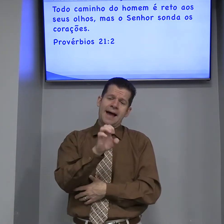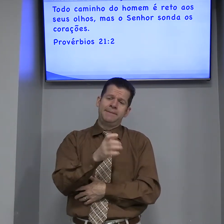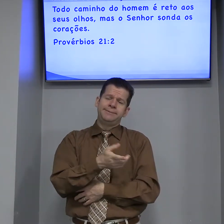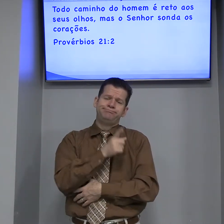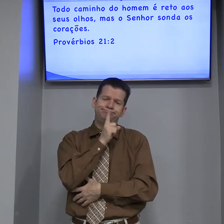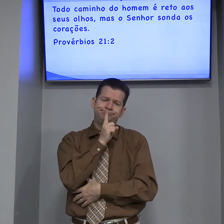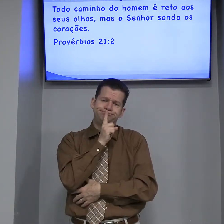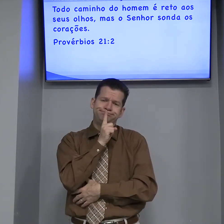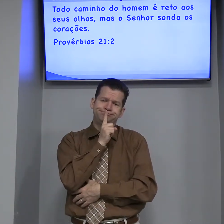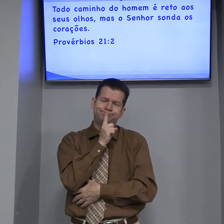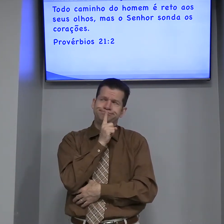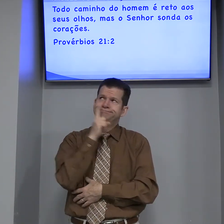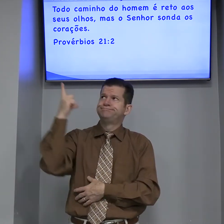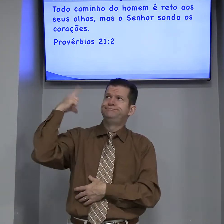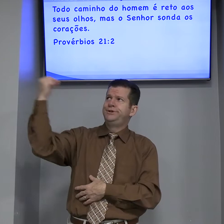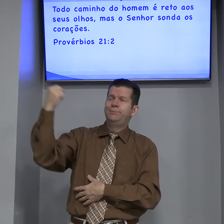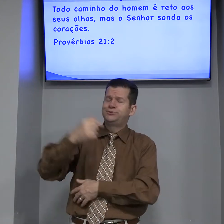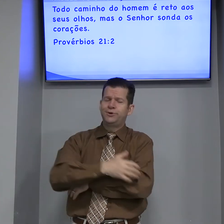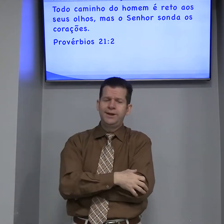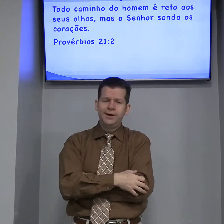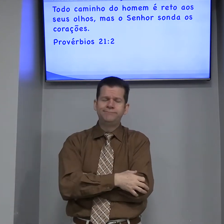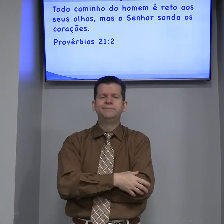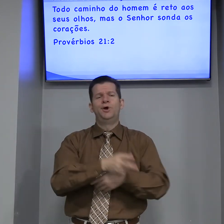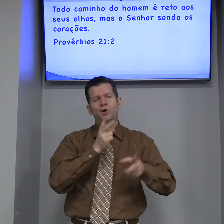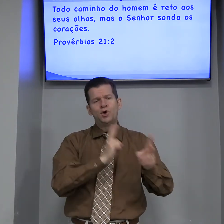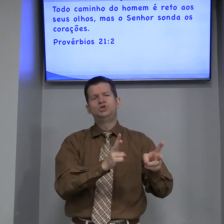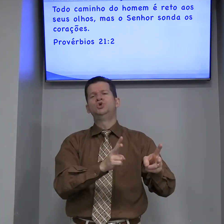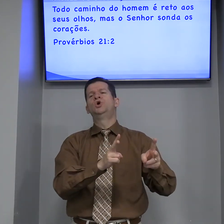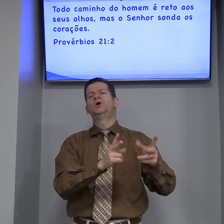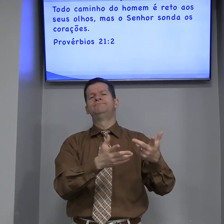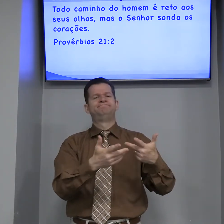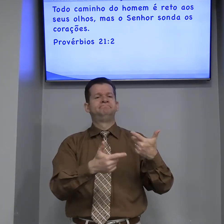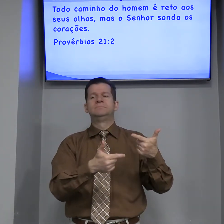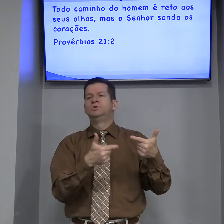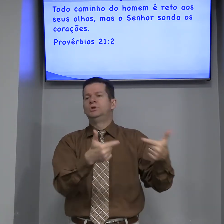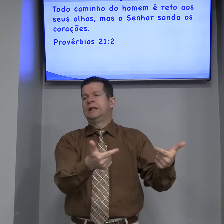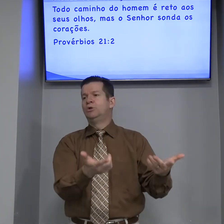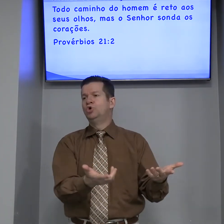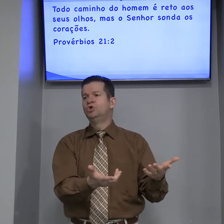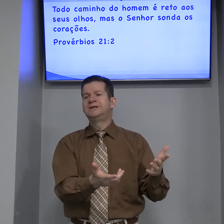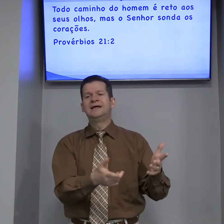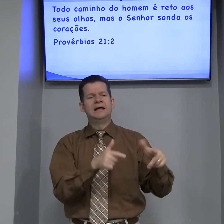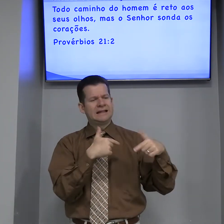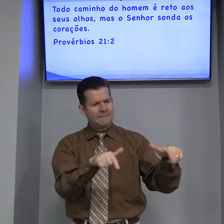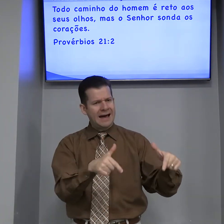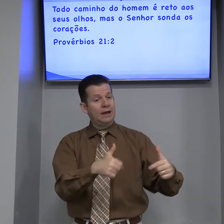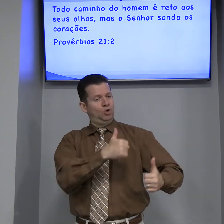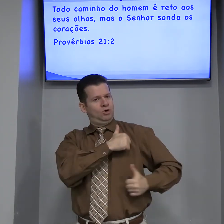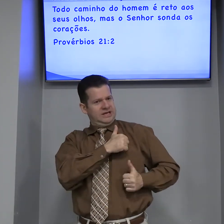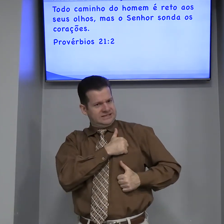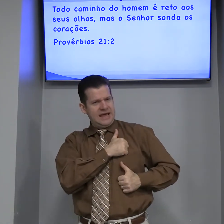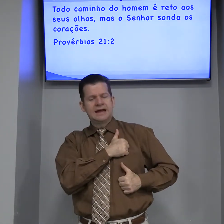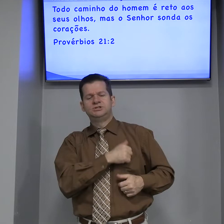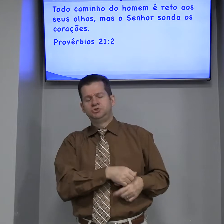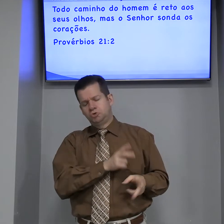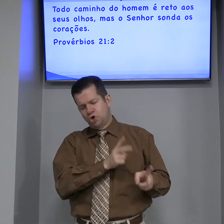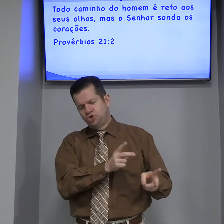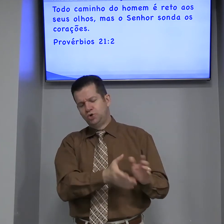Eliabe não escolheu, continuou na luta, trabalho, exército, continuou